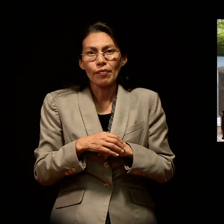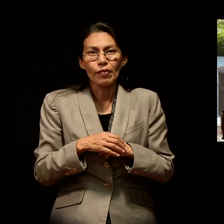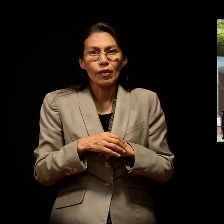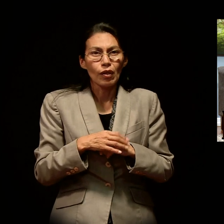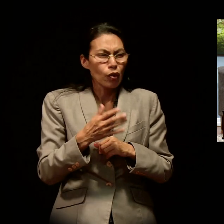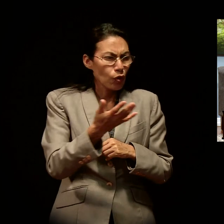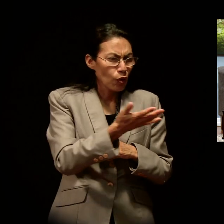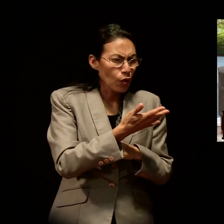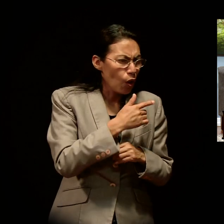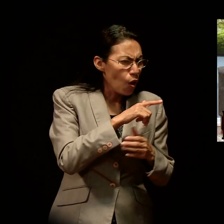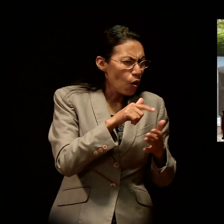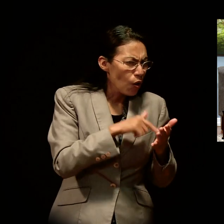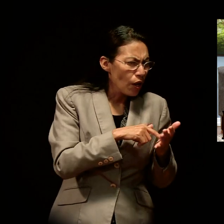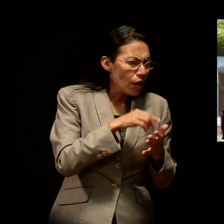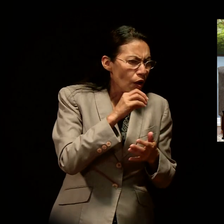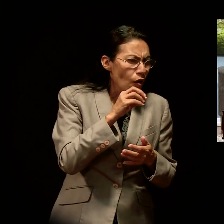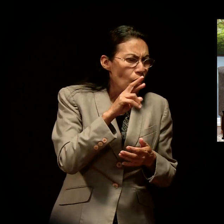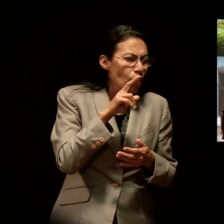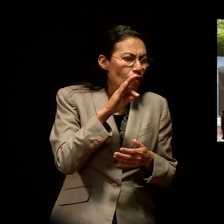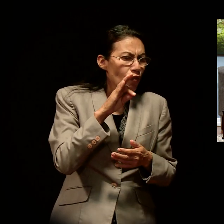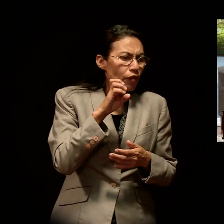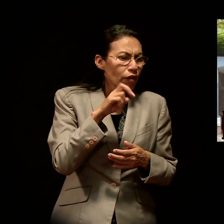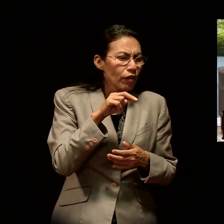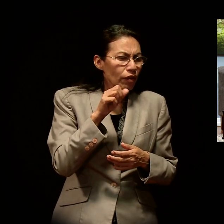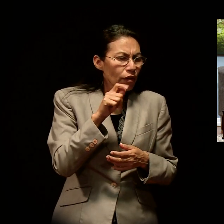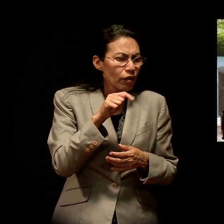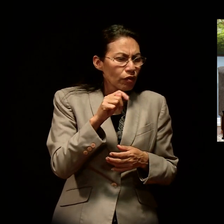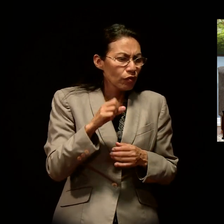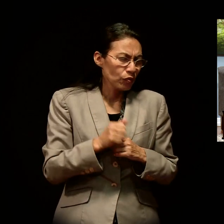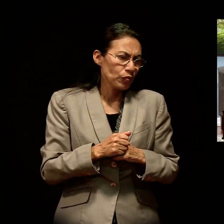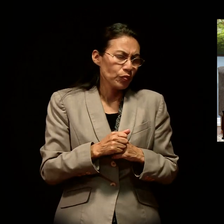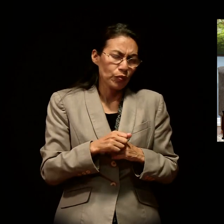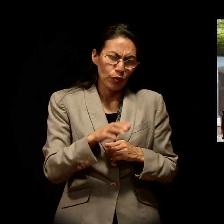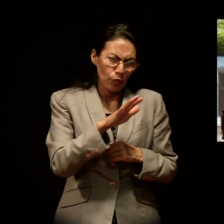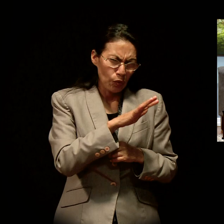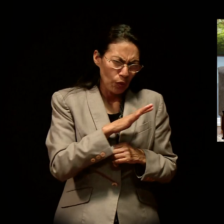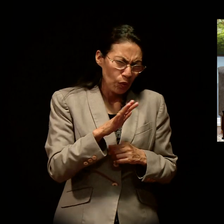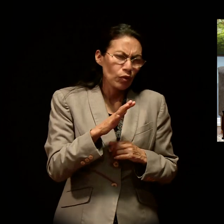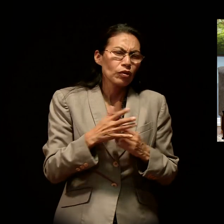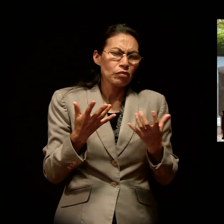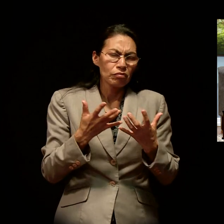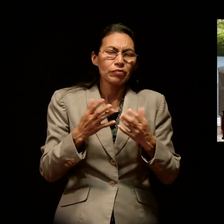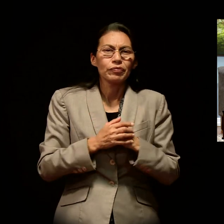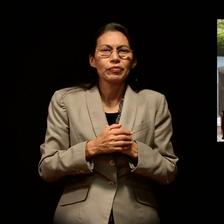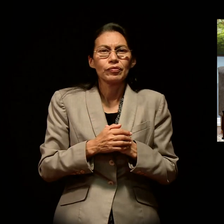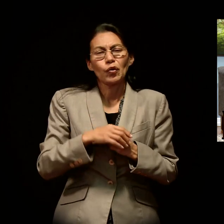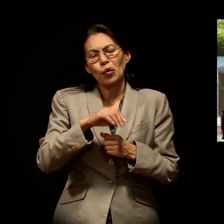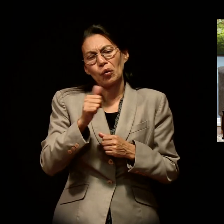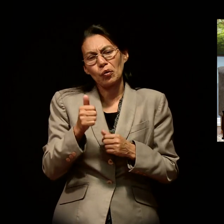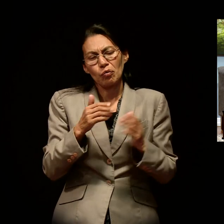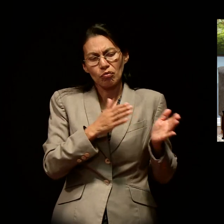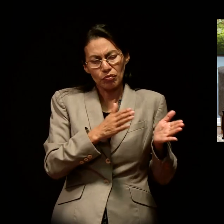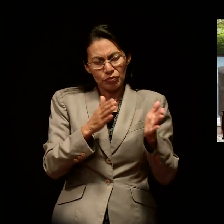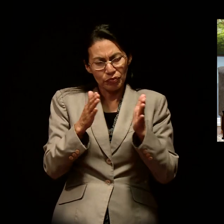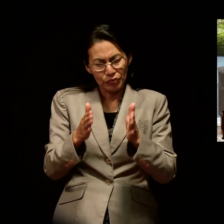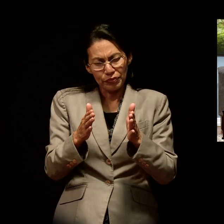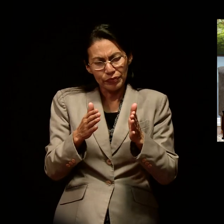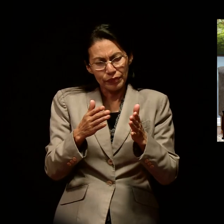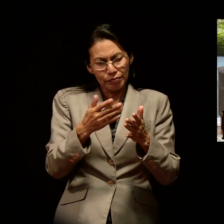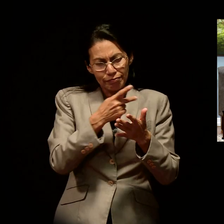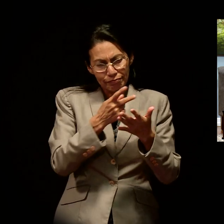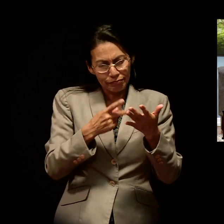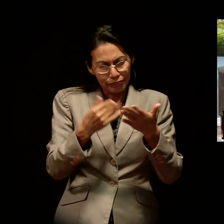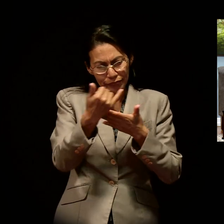hecho posible que se que tuvieran ese orfanato muchos de ellos gran parte de ellos correctamente Había otro